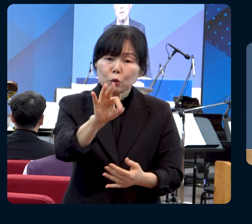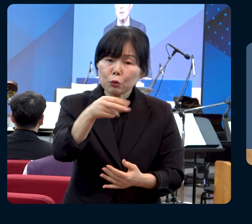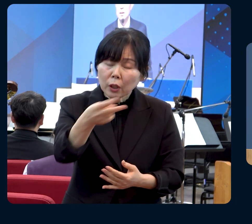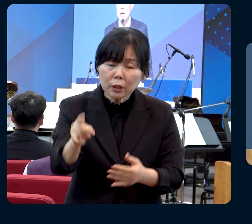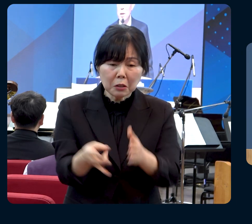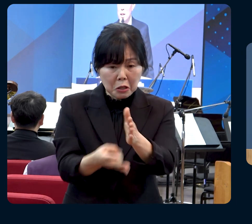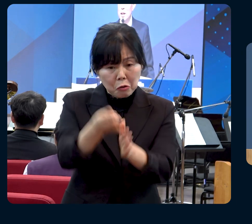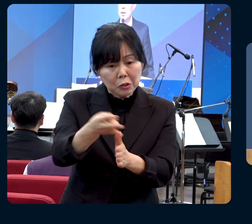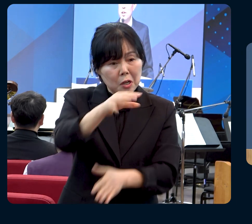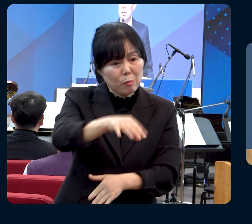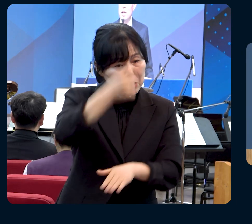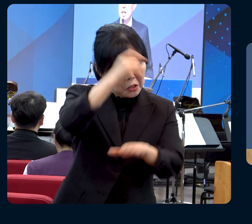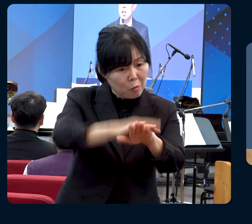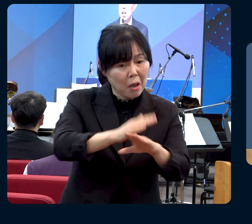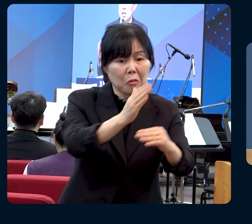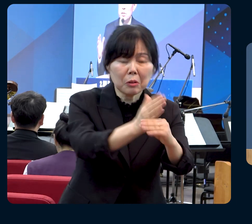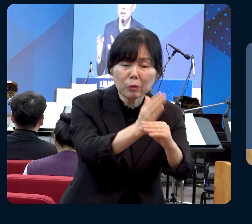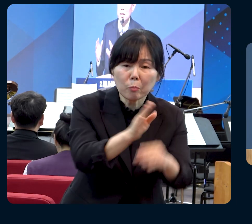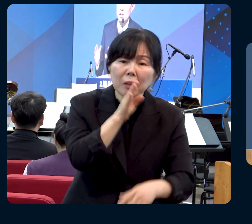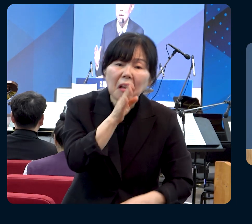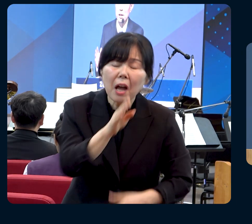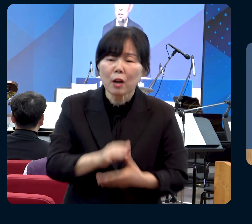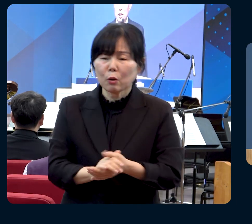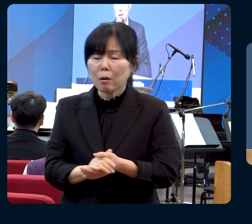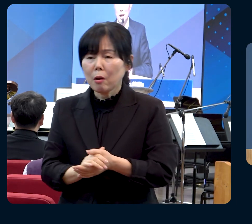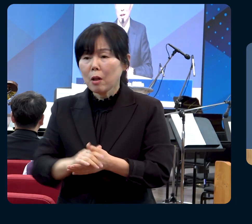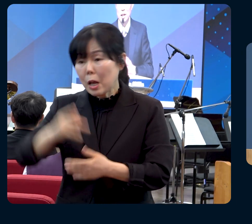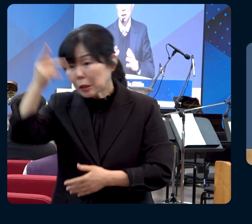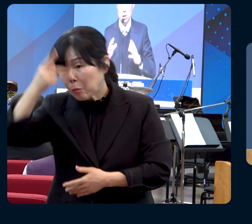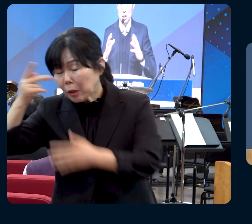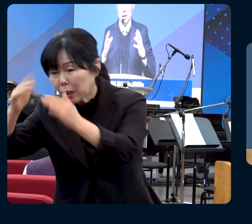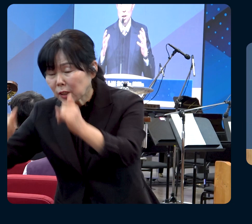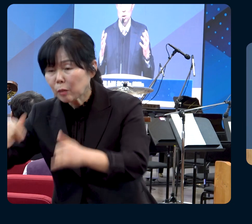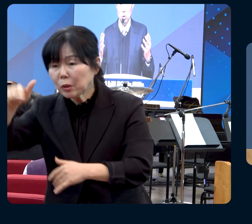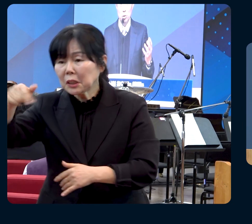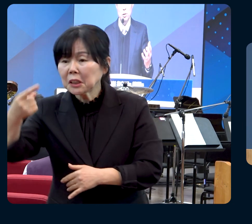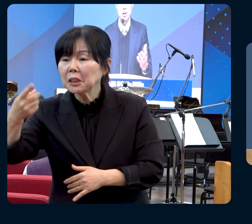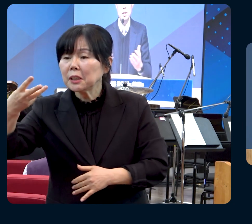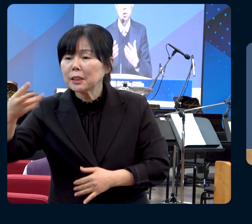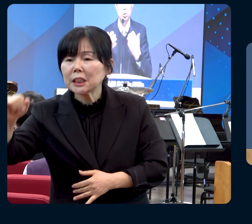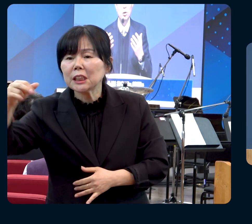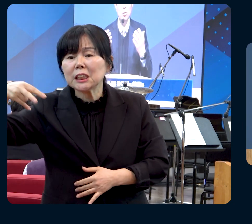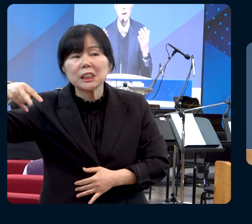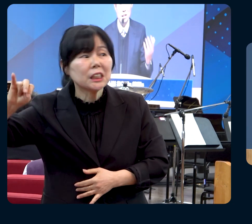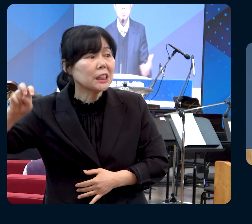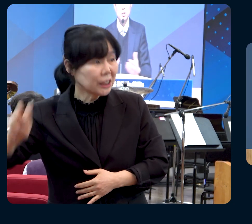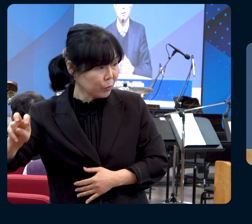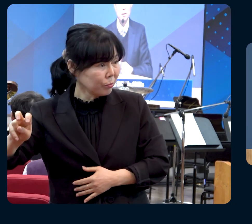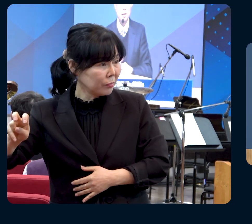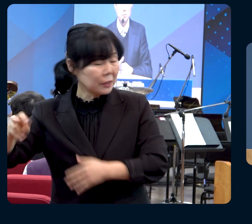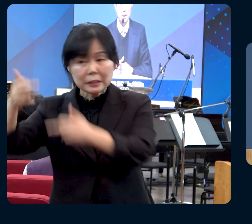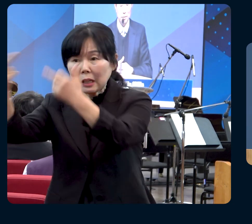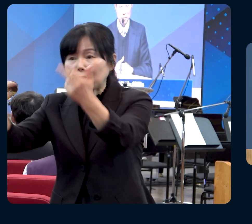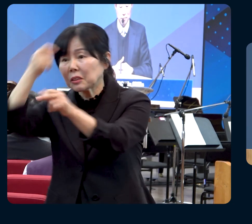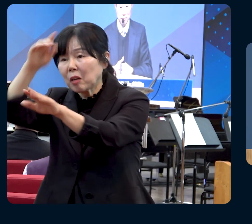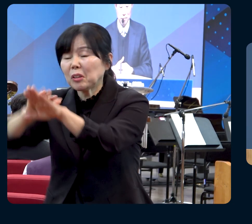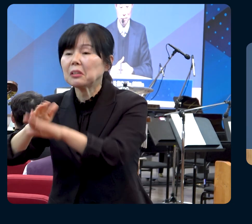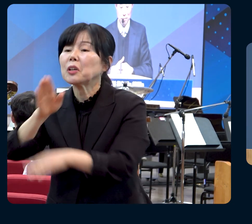얘기하고 사마리아인들은 그리심산에서 예배를 드린다. 이것은 종교적인 전통이고 관습들이었기